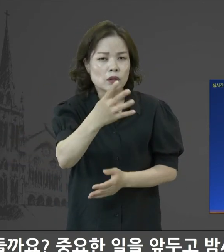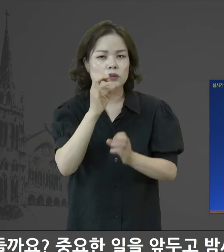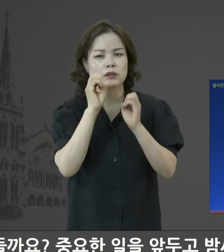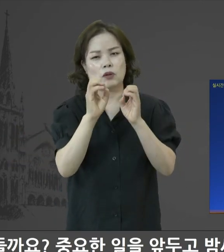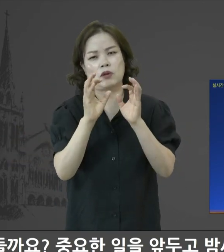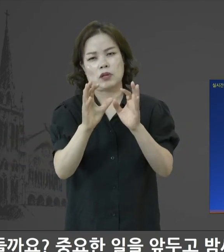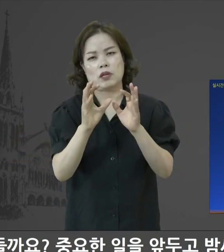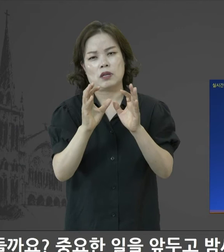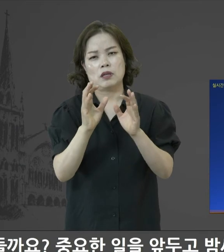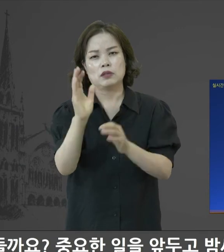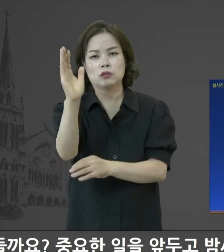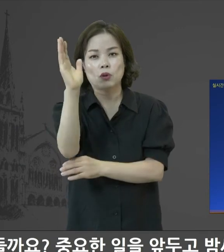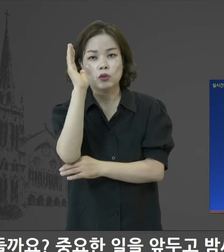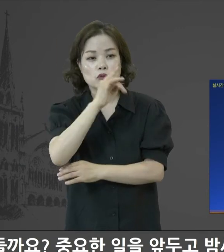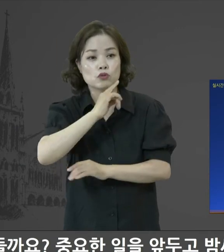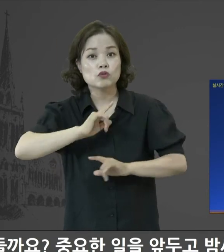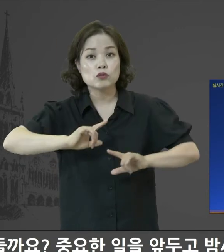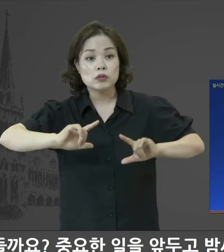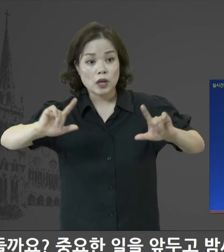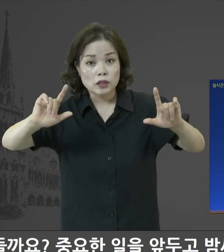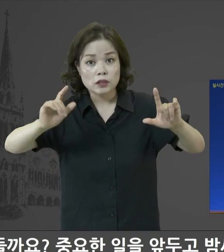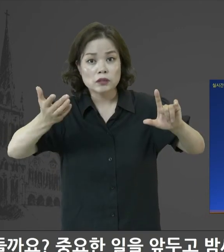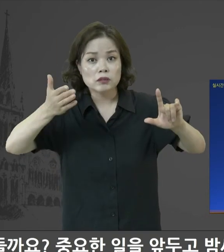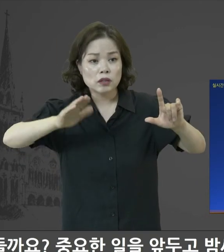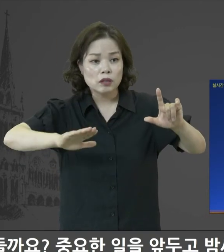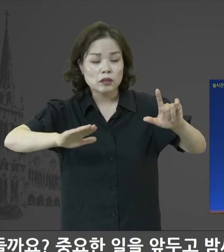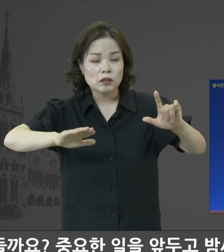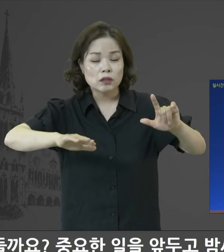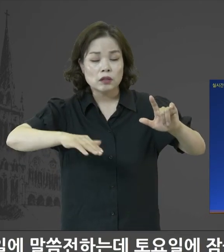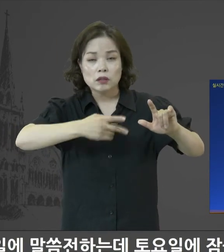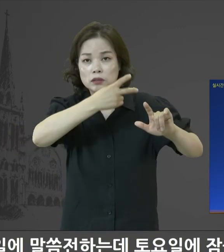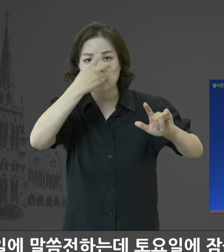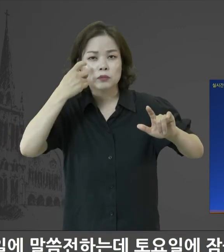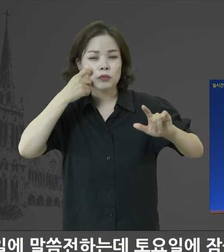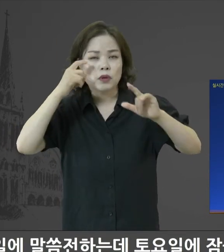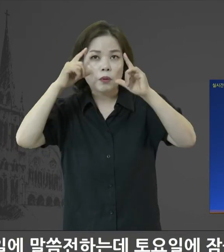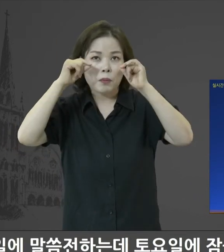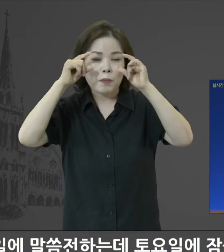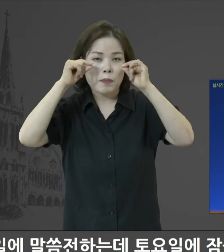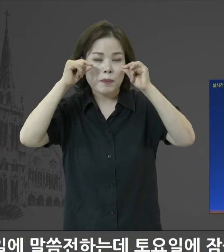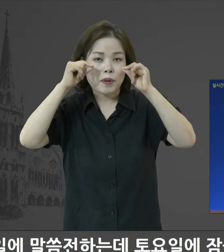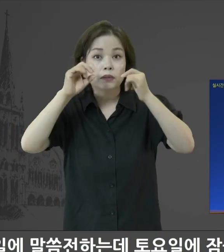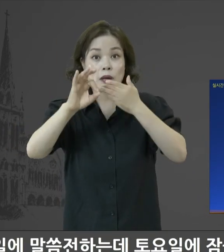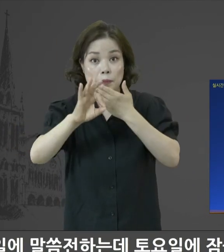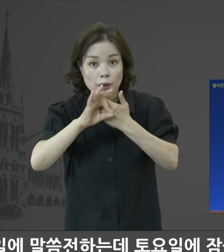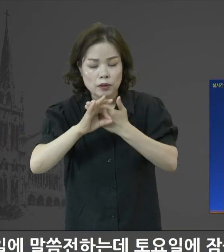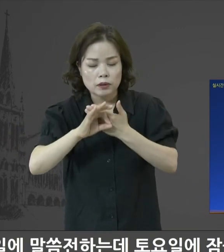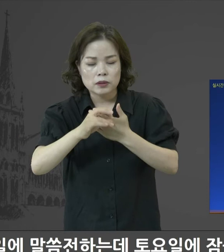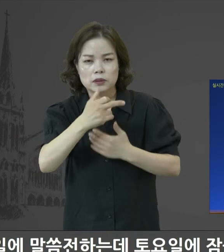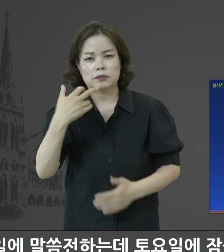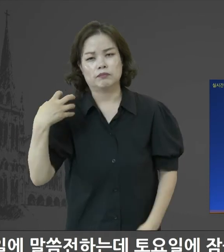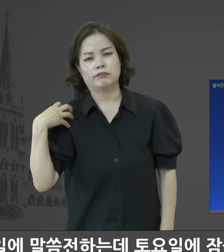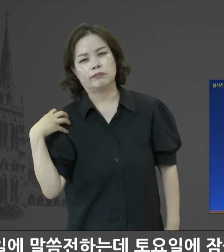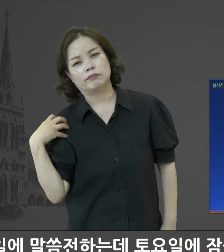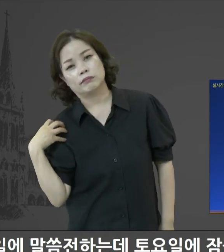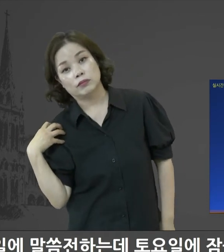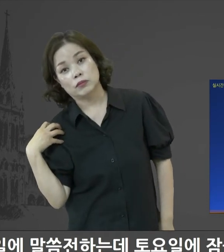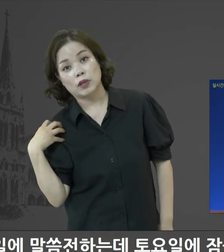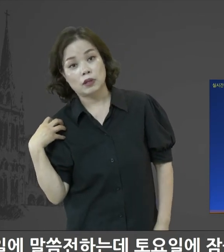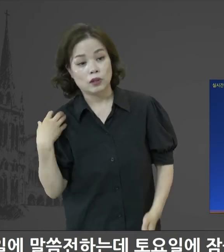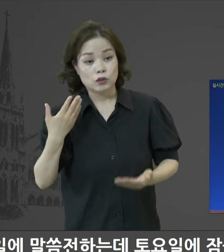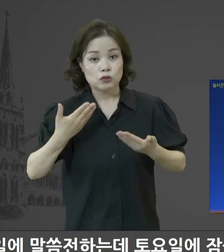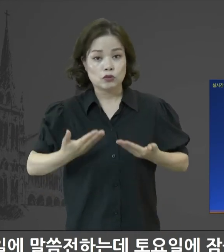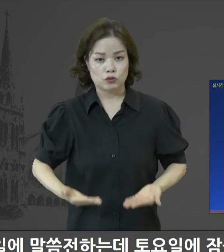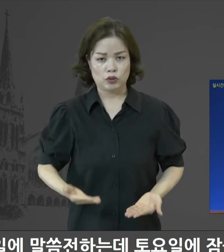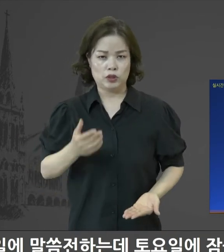될 이런 주일의 일을 앞두고 전혀 쉬지 못하고 이 말씀을 전한다면 큰 부담이겠죠. 여러분, 쉬지